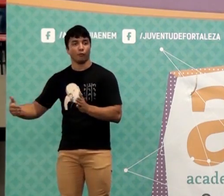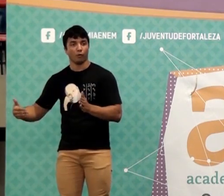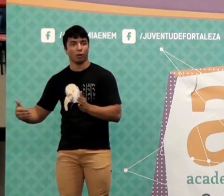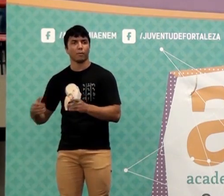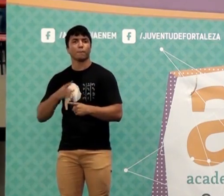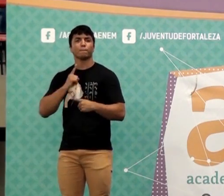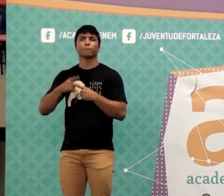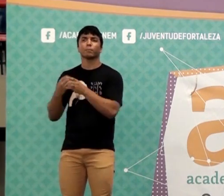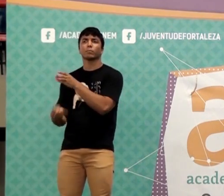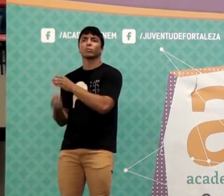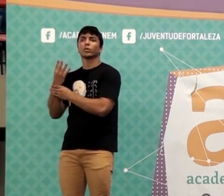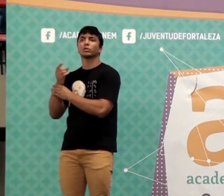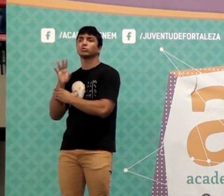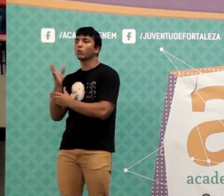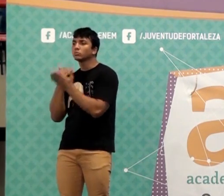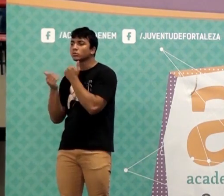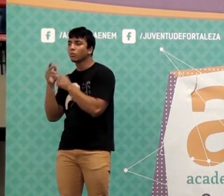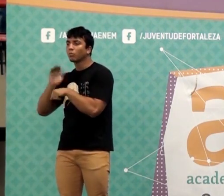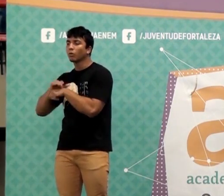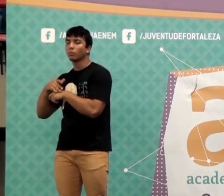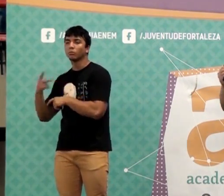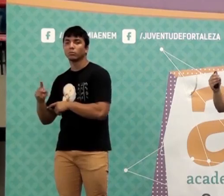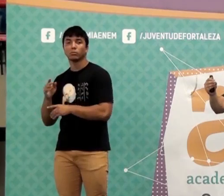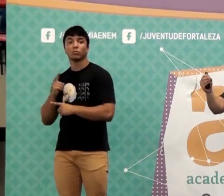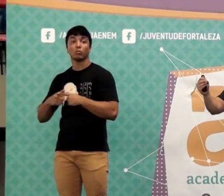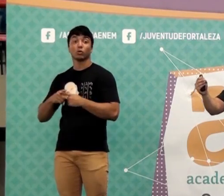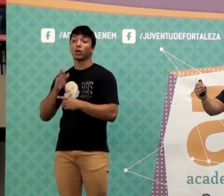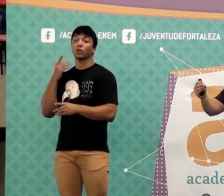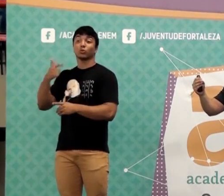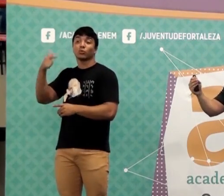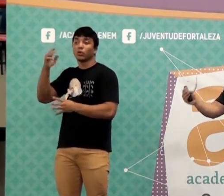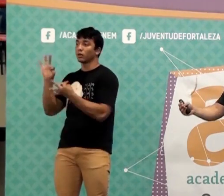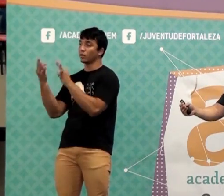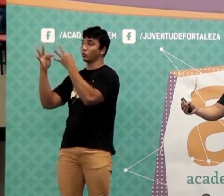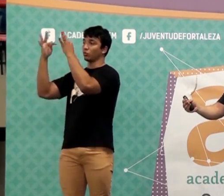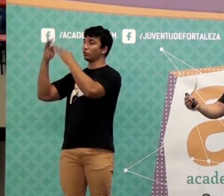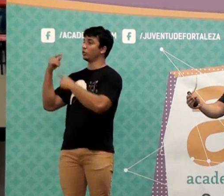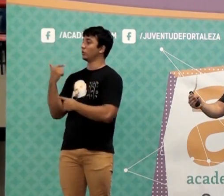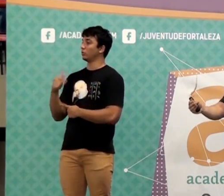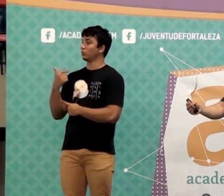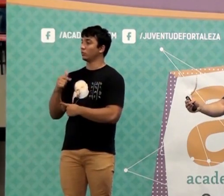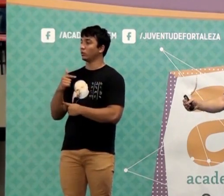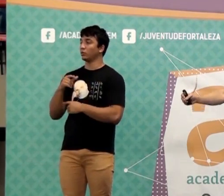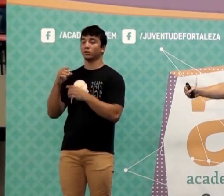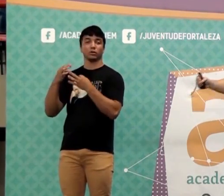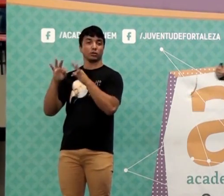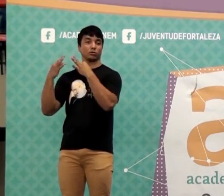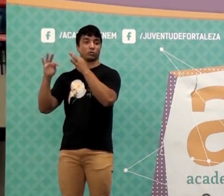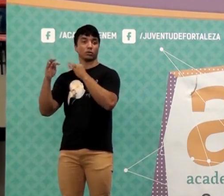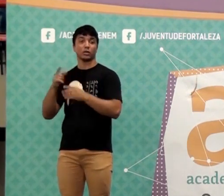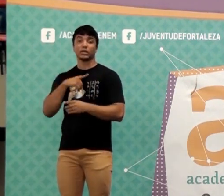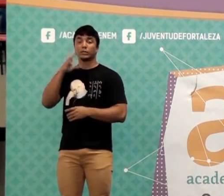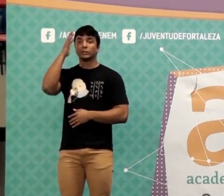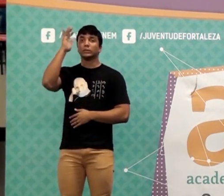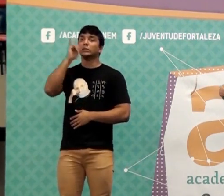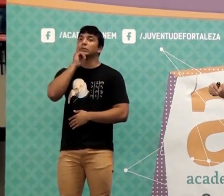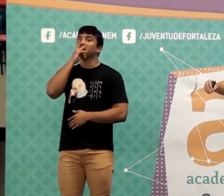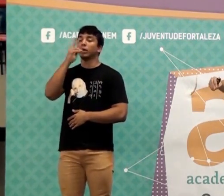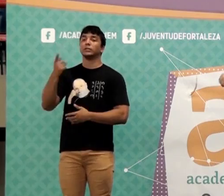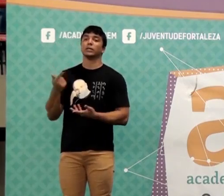por que que eles produziam só subsistência, professor? Porque eles não têm tecnologia. Imagine que acabou a energia